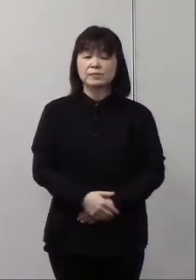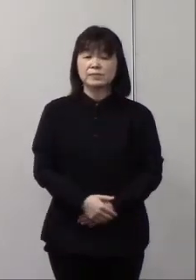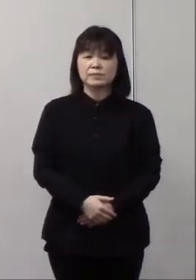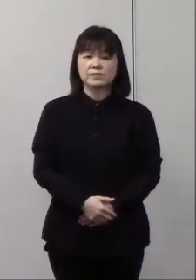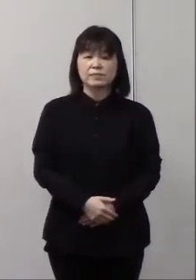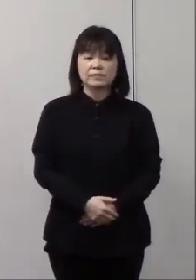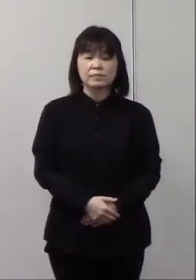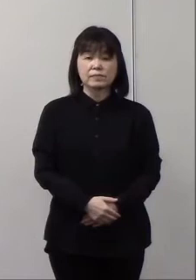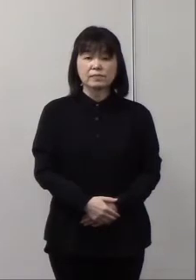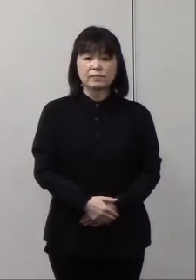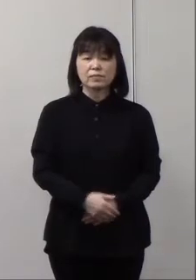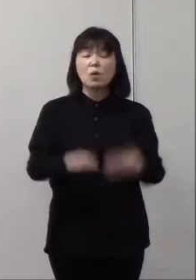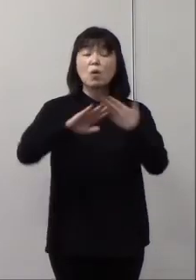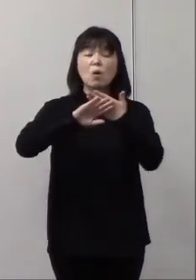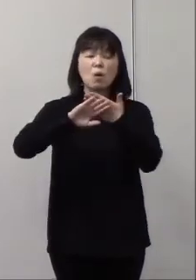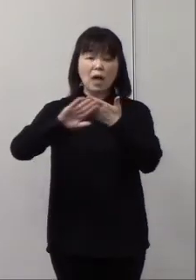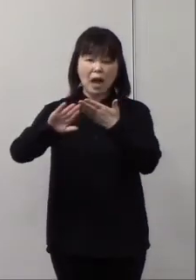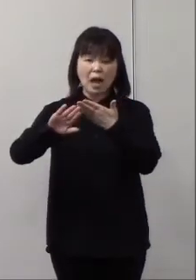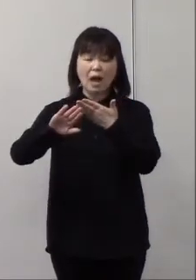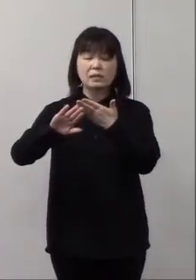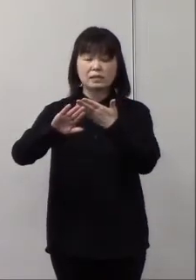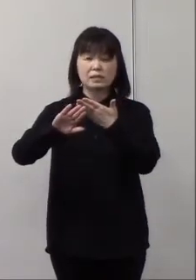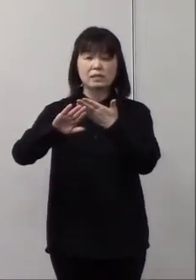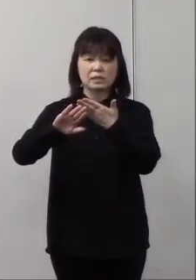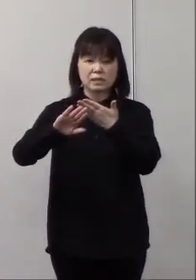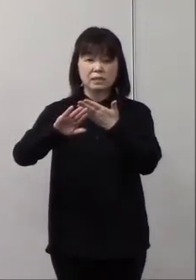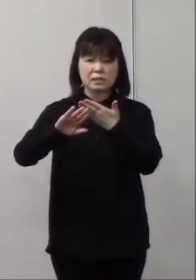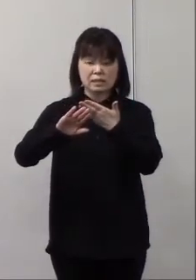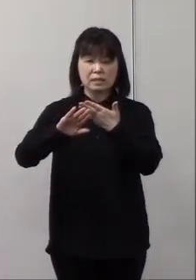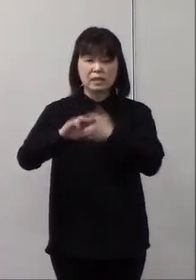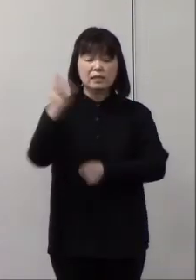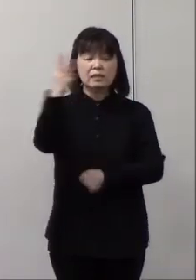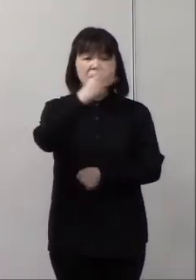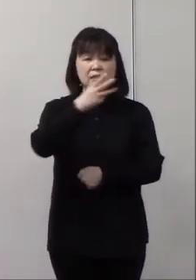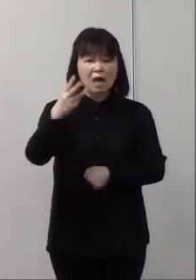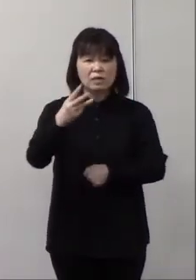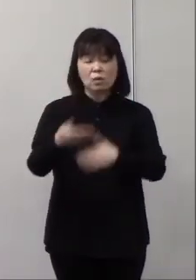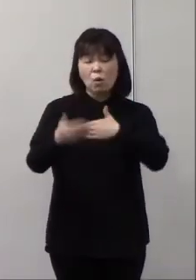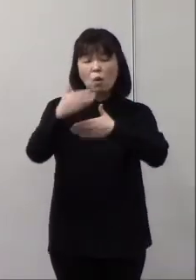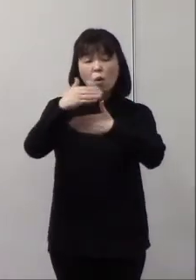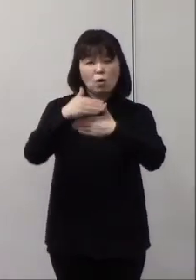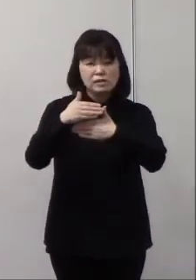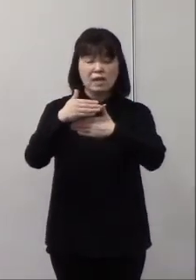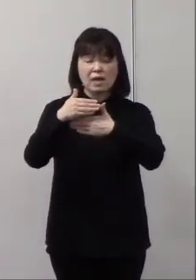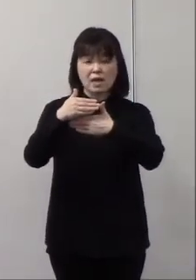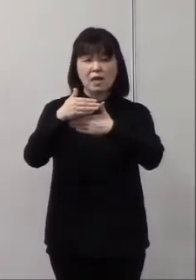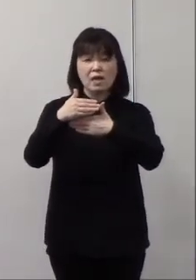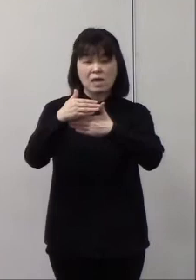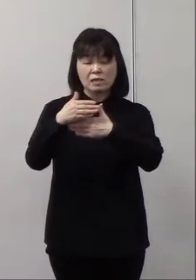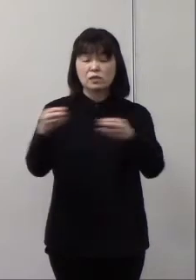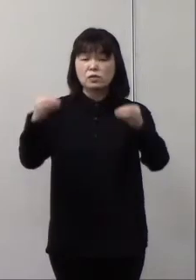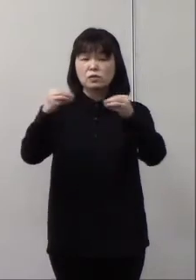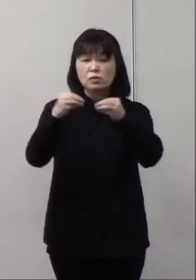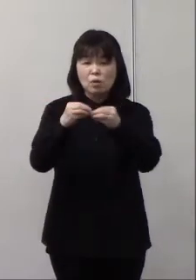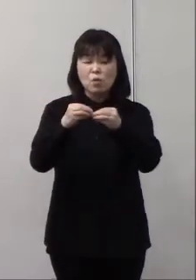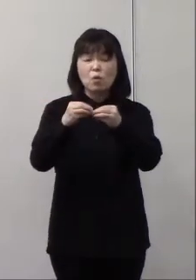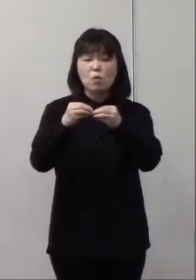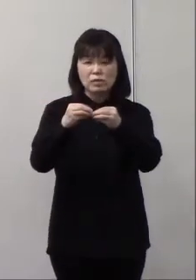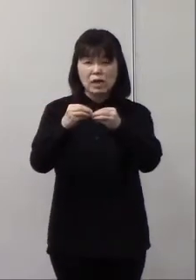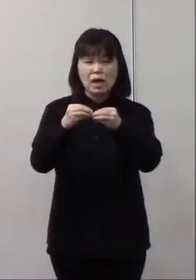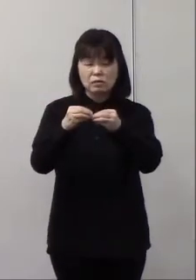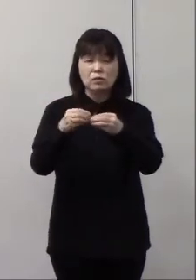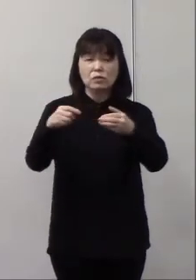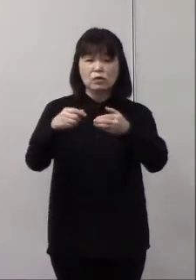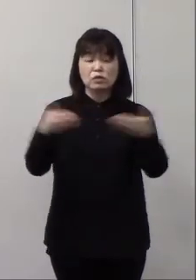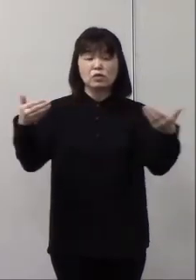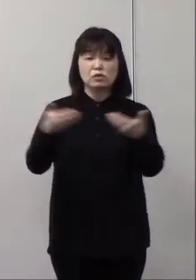ということ、その他にですね、三次補正の伴う内需が出た事業等が入っておりますけど、メイン